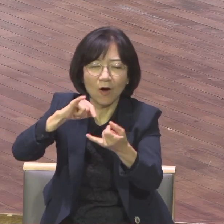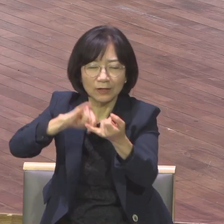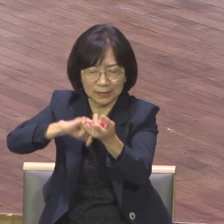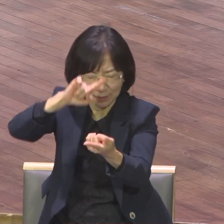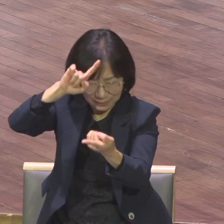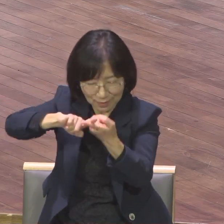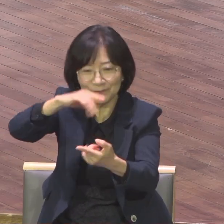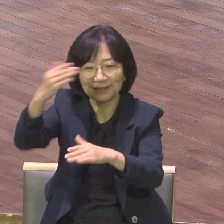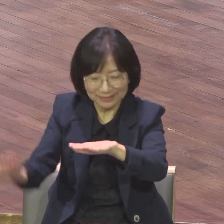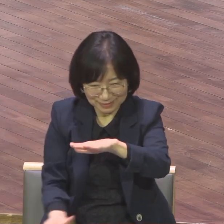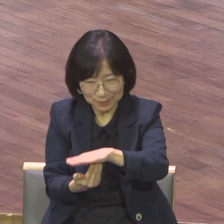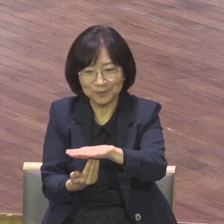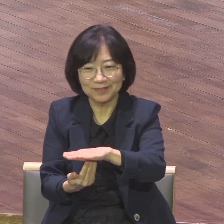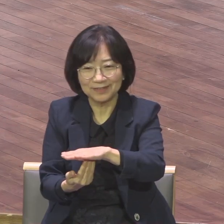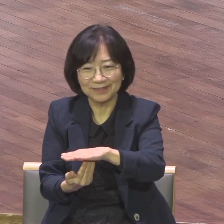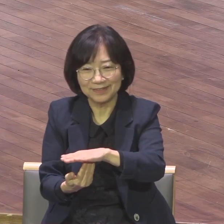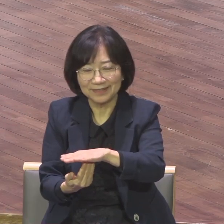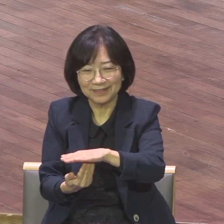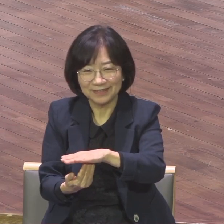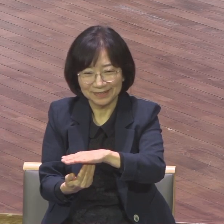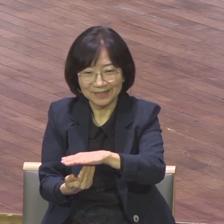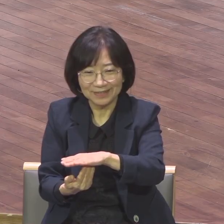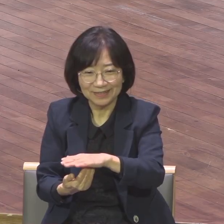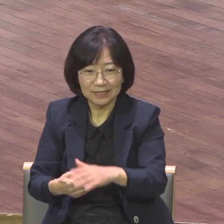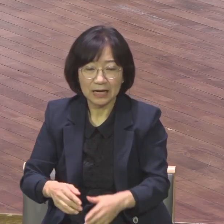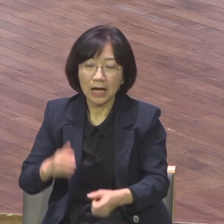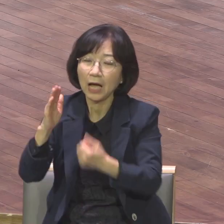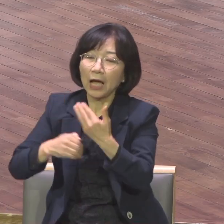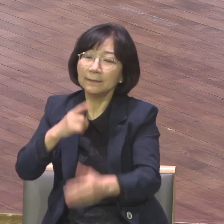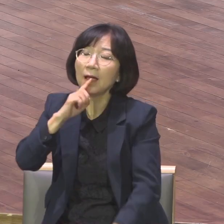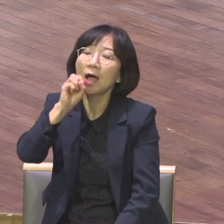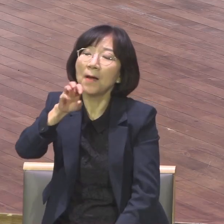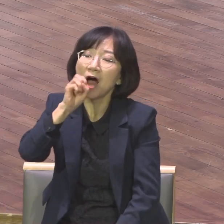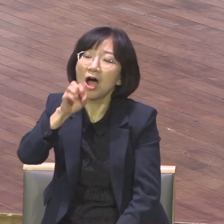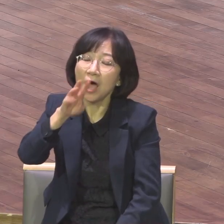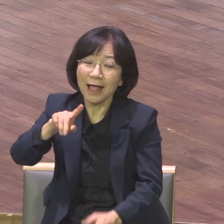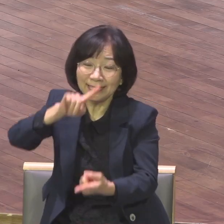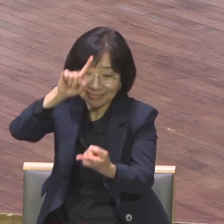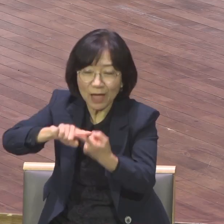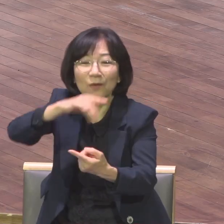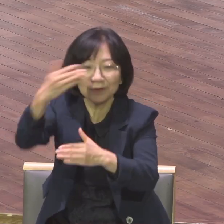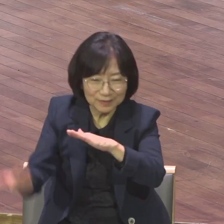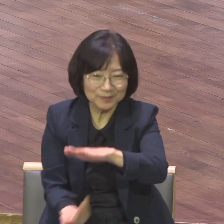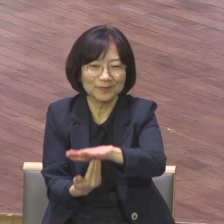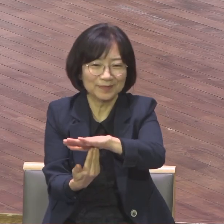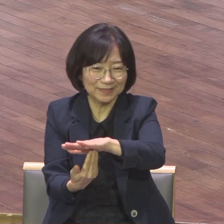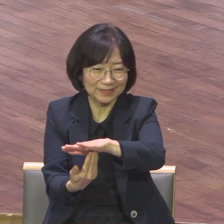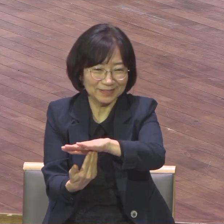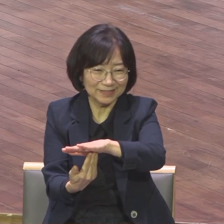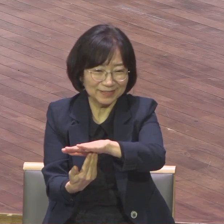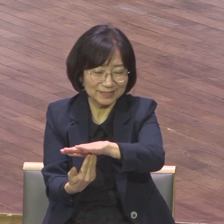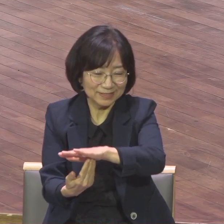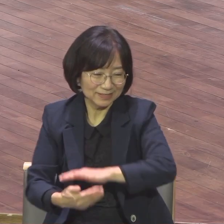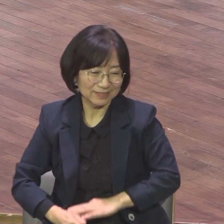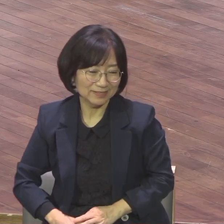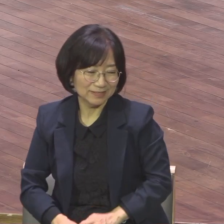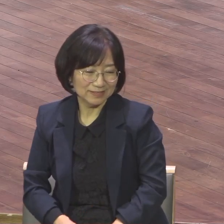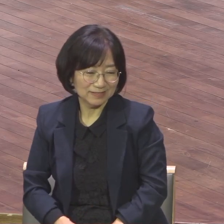이루신다, 그걸 강조하고 있는 거예요. 언약에 대해서 하나님께서 친히 보증이 되어 주시겠다는 거지요.